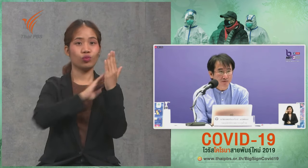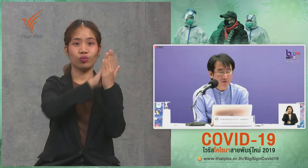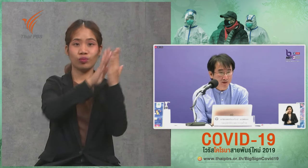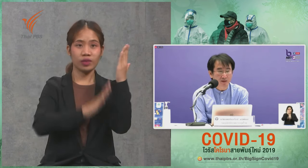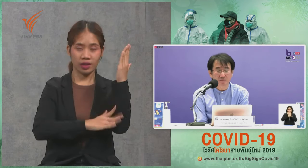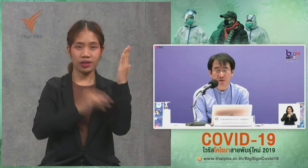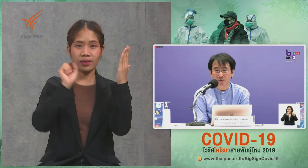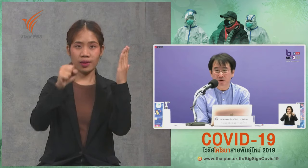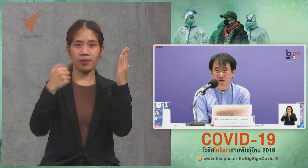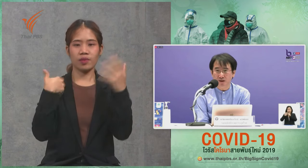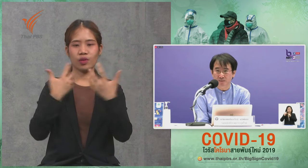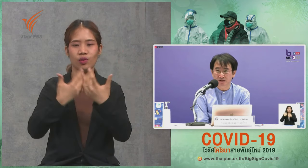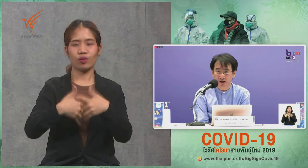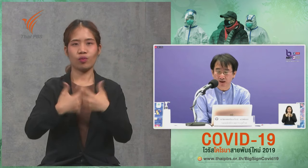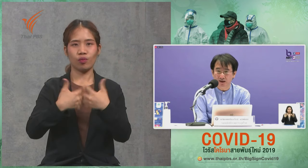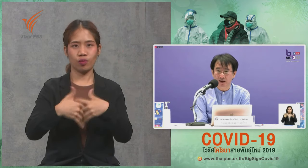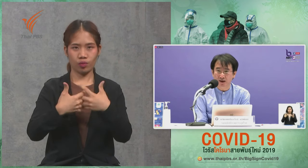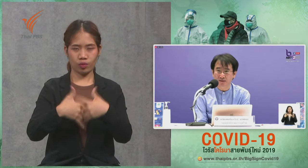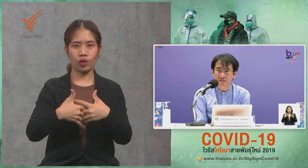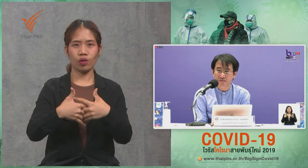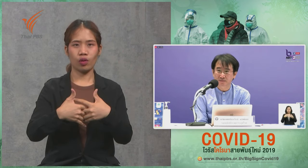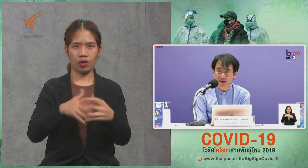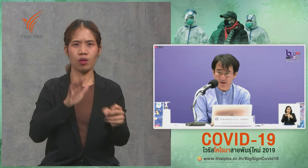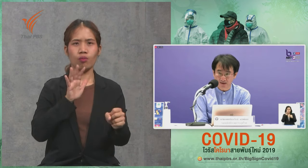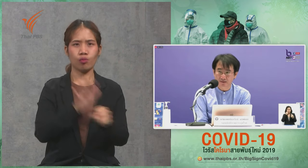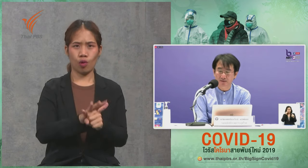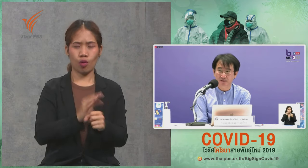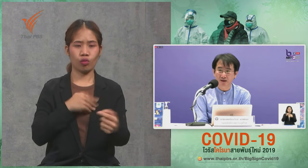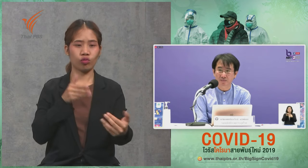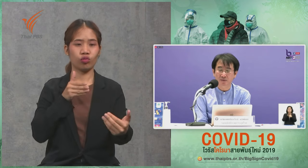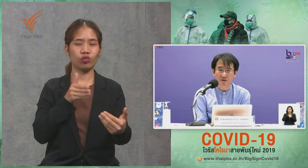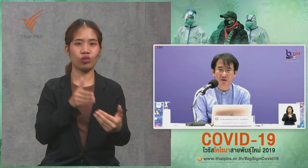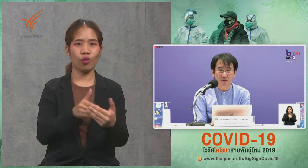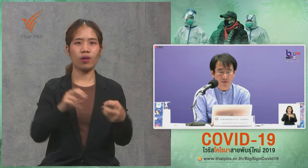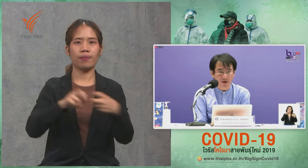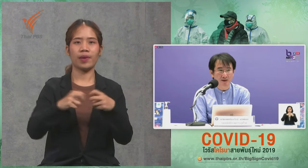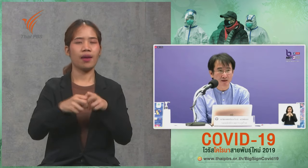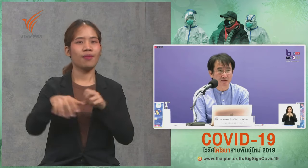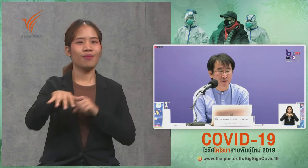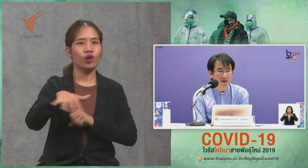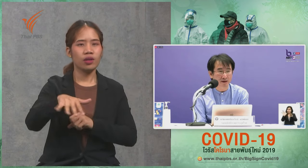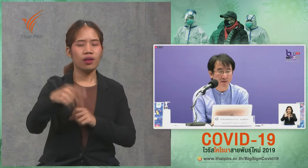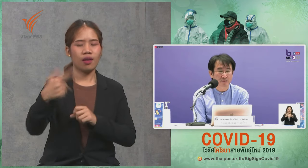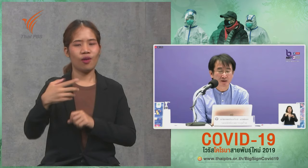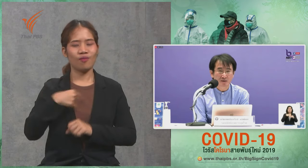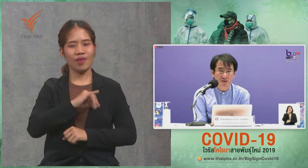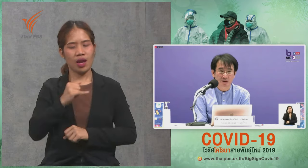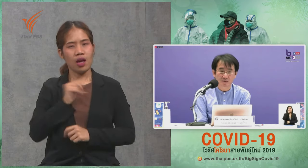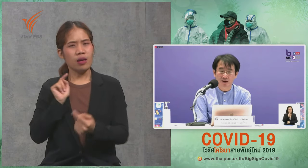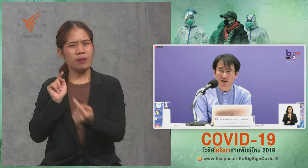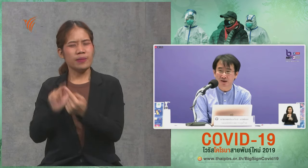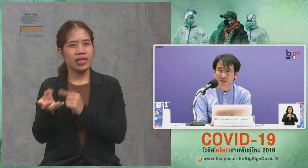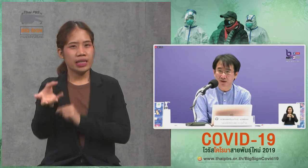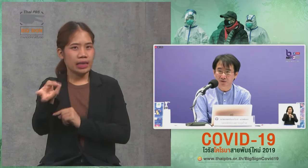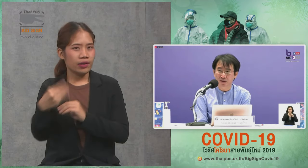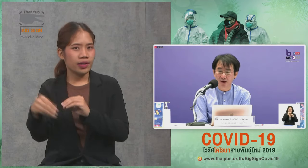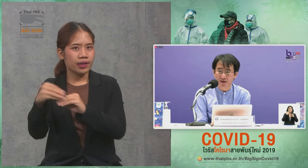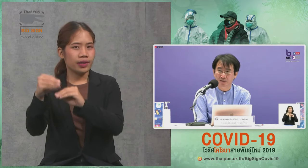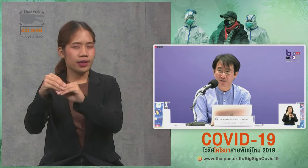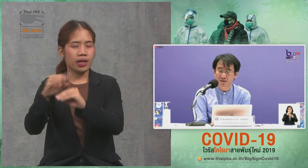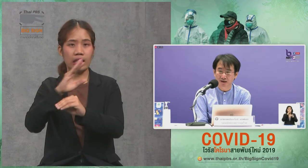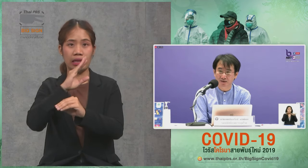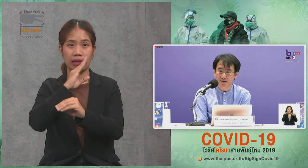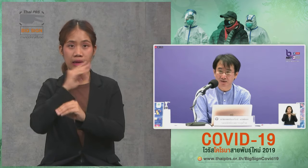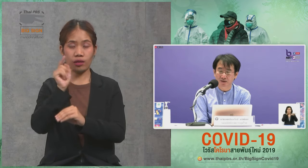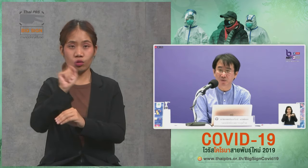รณ์ตรงนี้เพียงพอกับสถานการณ์ปกตินะครับแล้วก็มีเผื่อไว้นิดหน่อยนะครับเผื่อว่าในช่วง